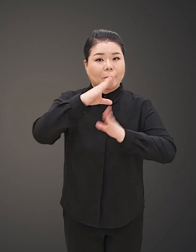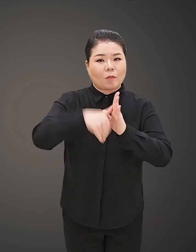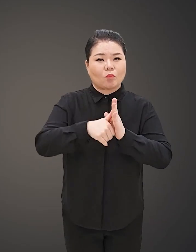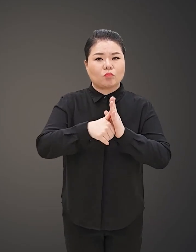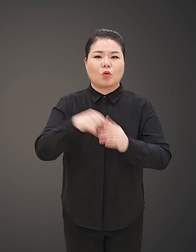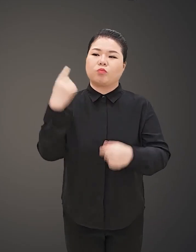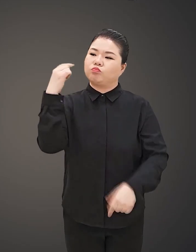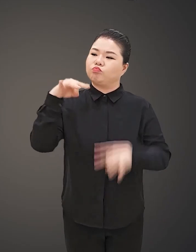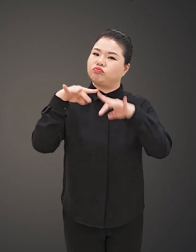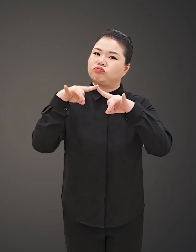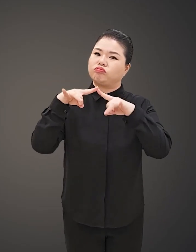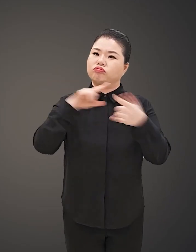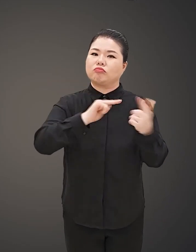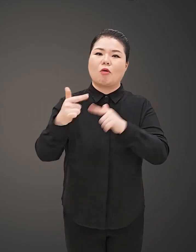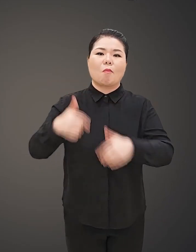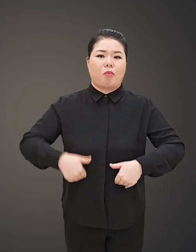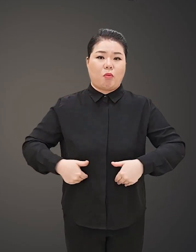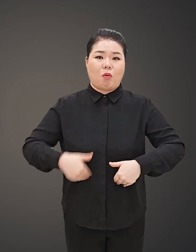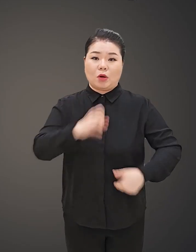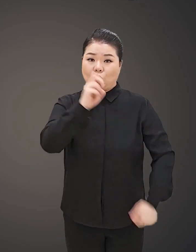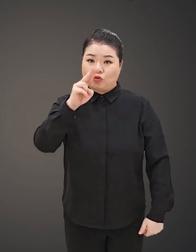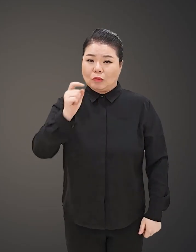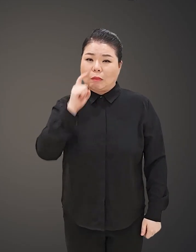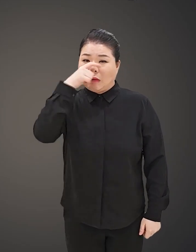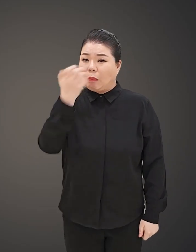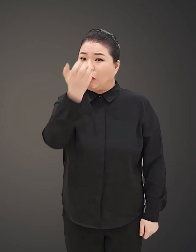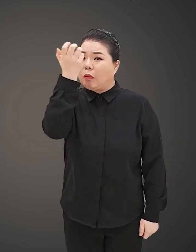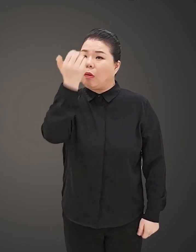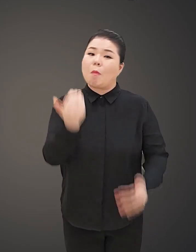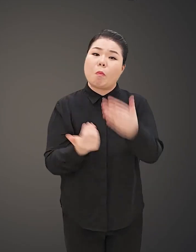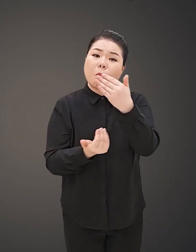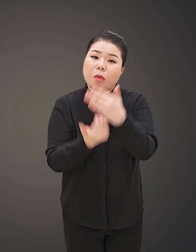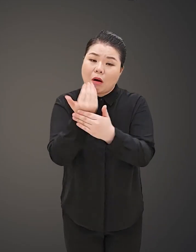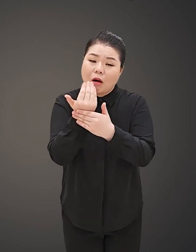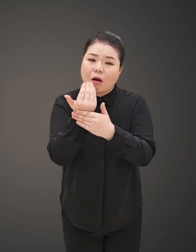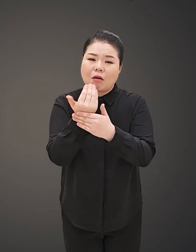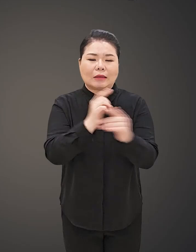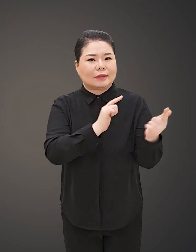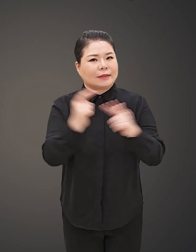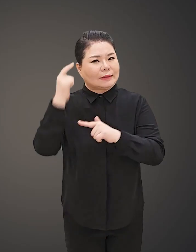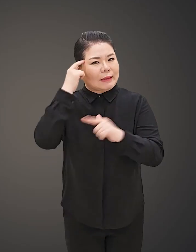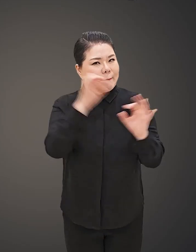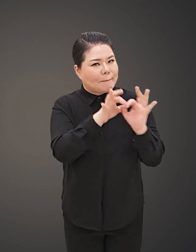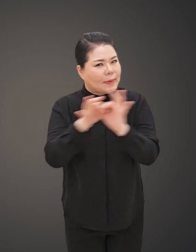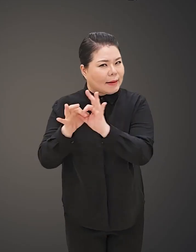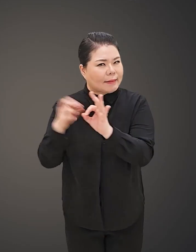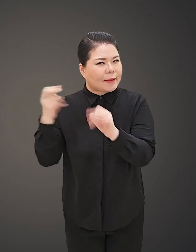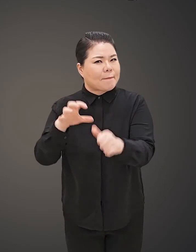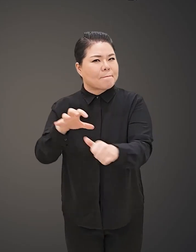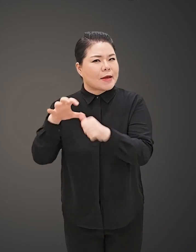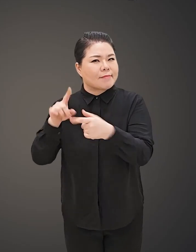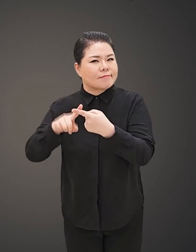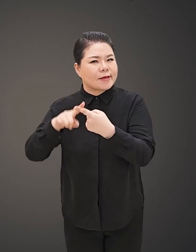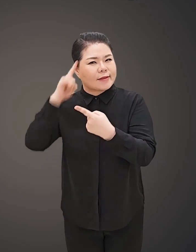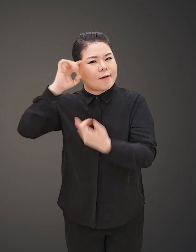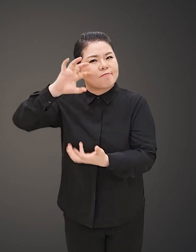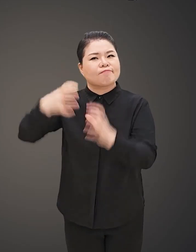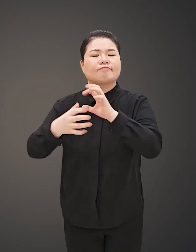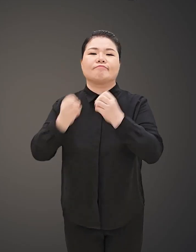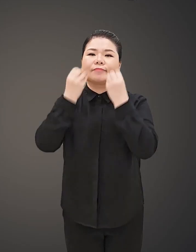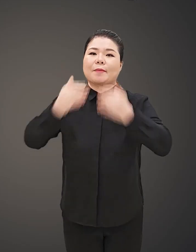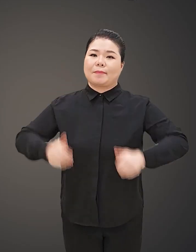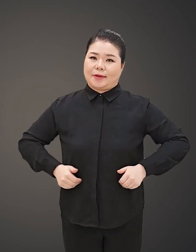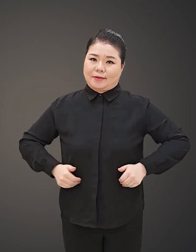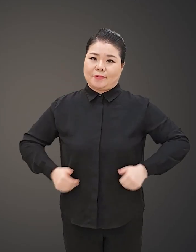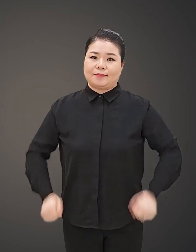들어가고 이산화탄소 등의 온실가스가 발생한다는 사실까지 생각해보면 재활용에 대해 새로운 관점으로 바라볼 필요가